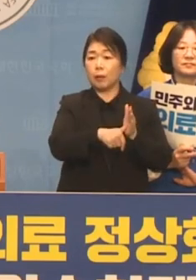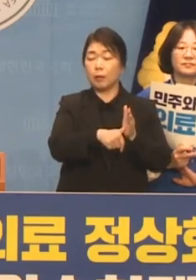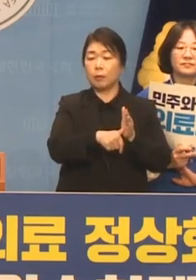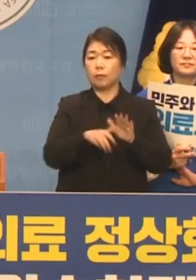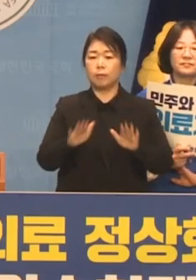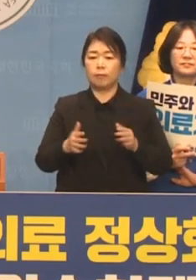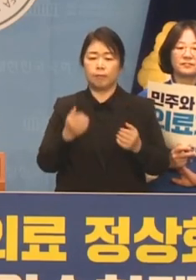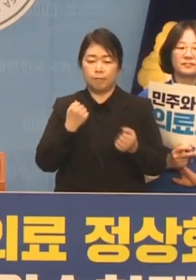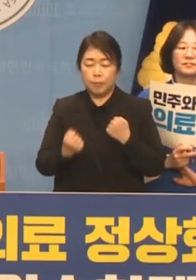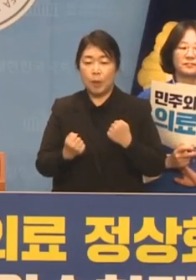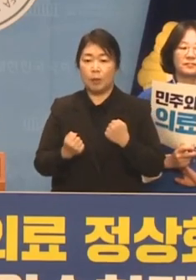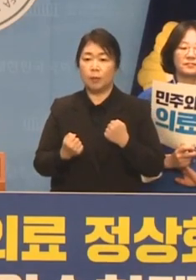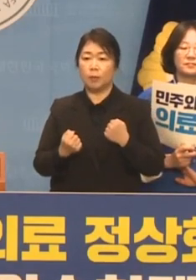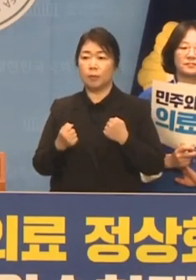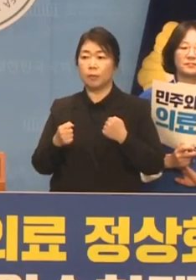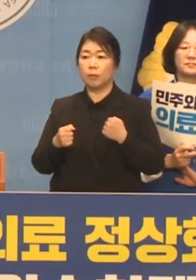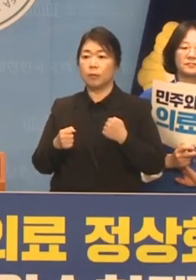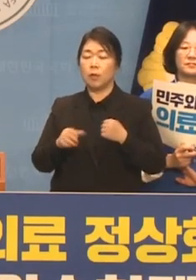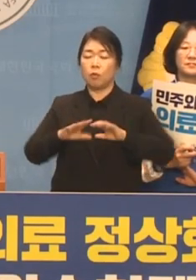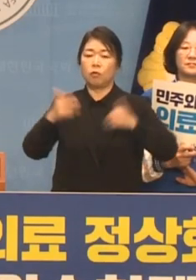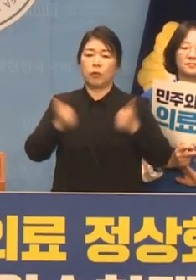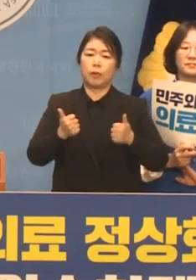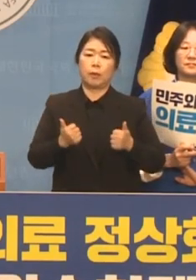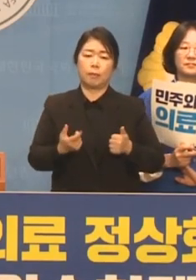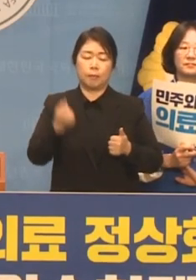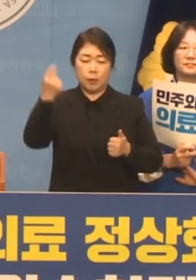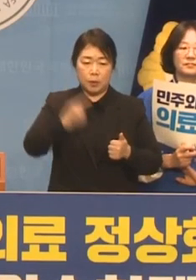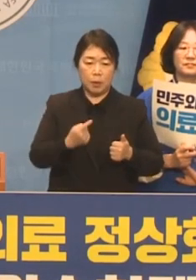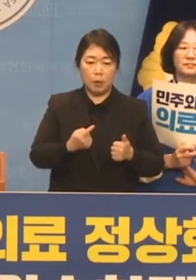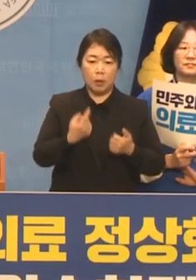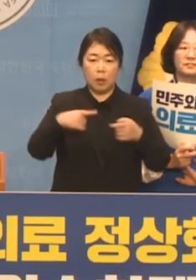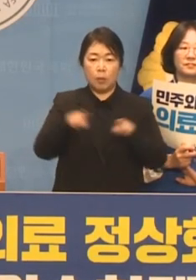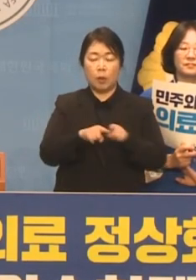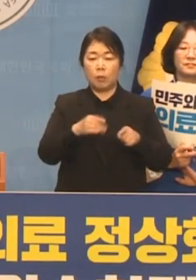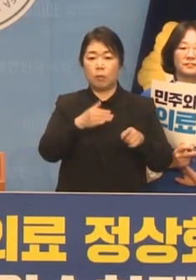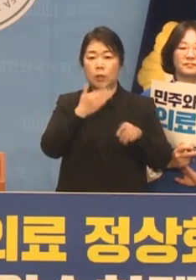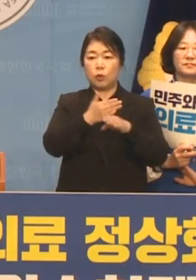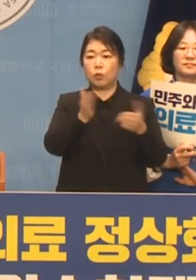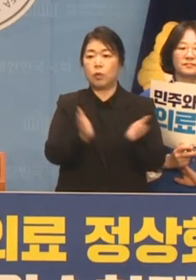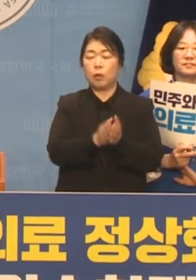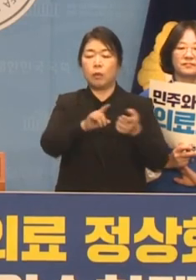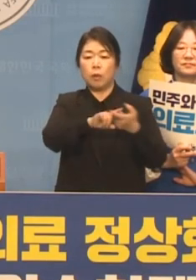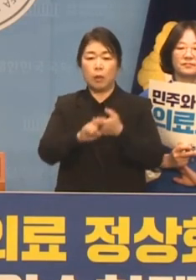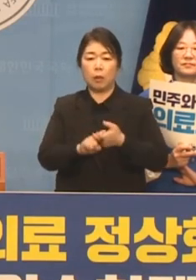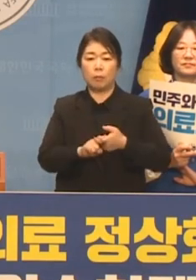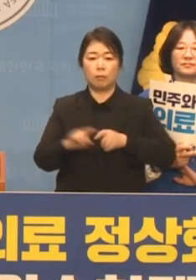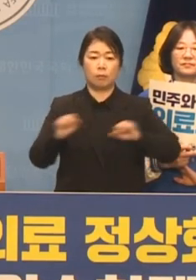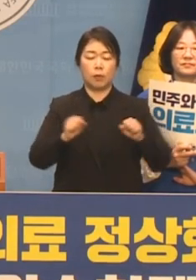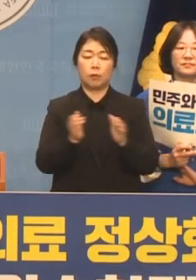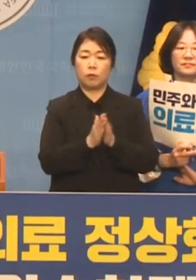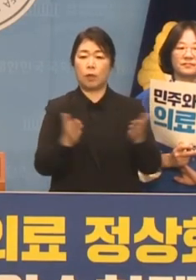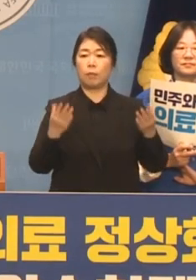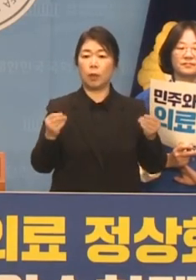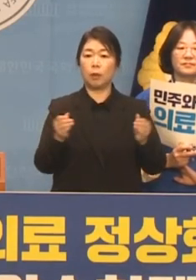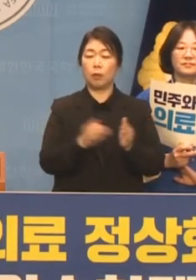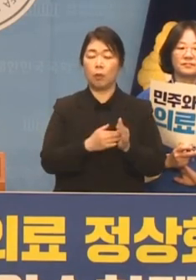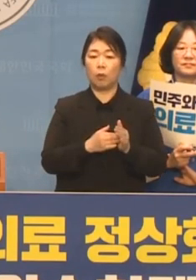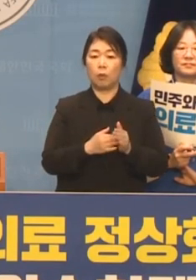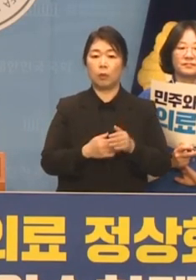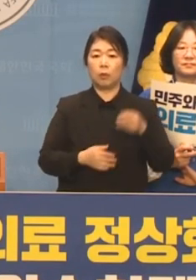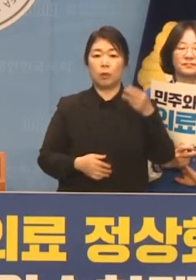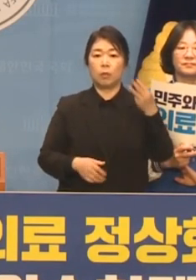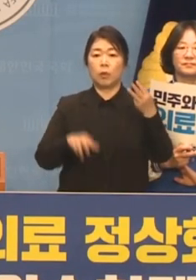어 저희 일찌감치 국회에서 더불어민주 연합의 출정식을 하고 25일 공간장